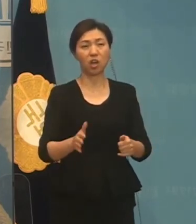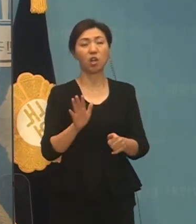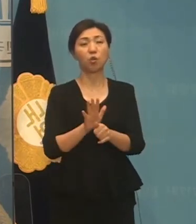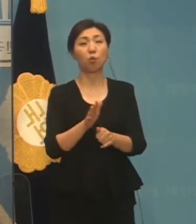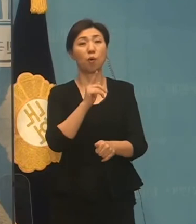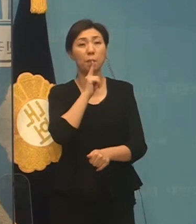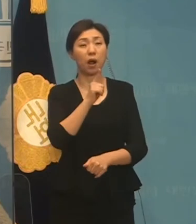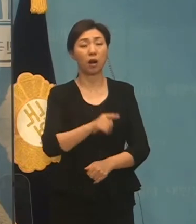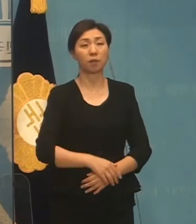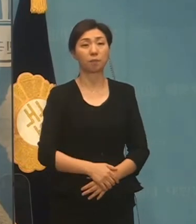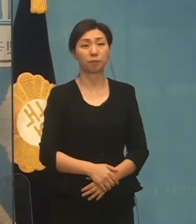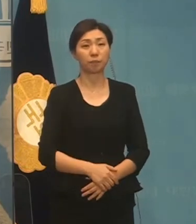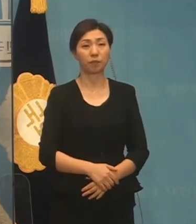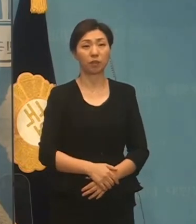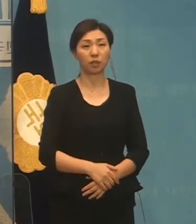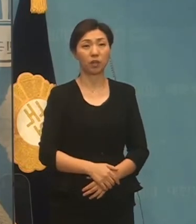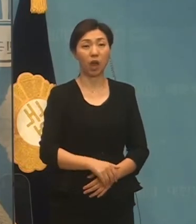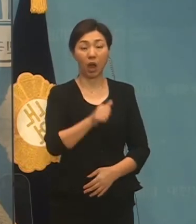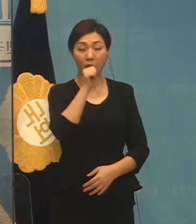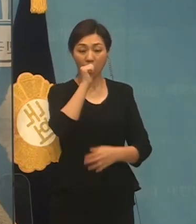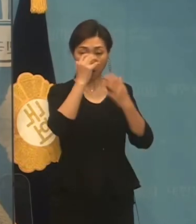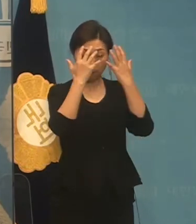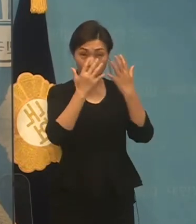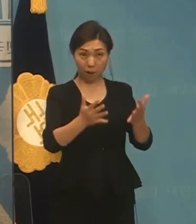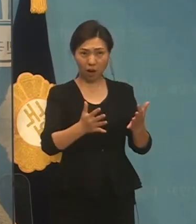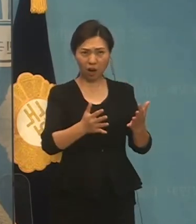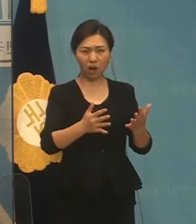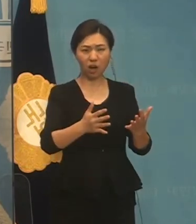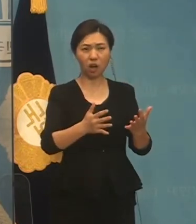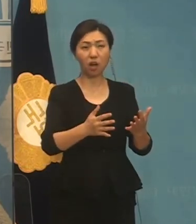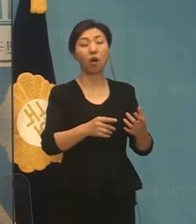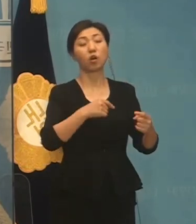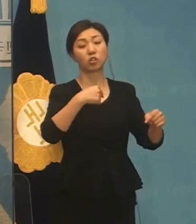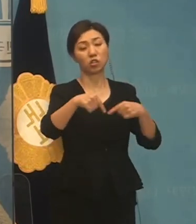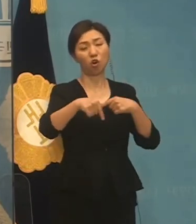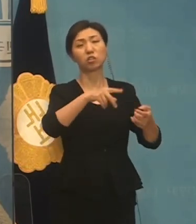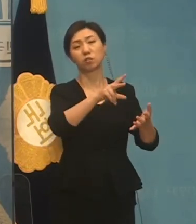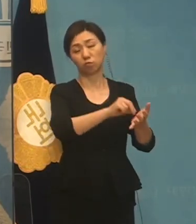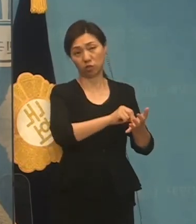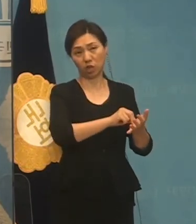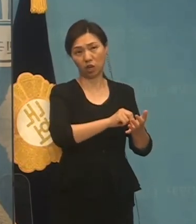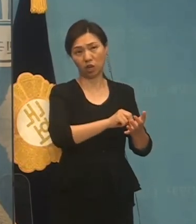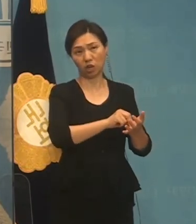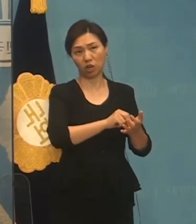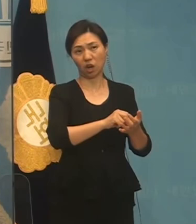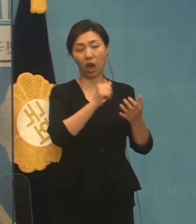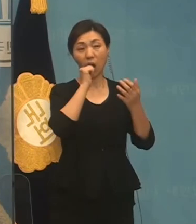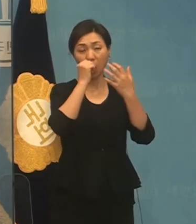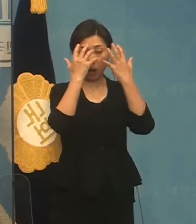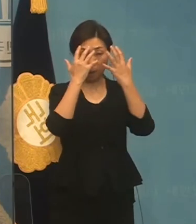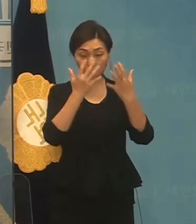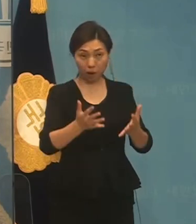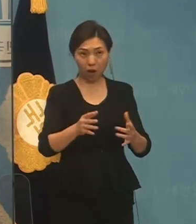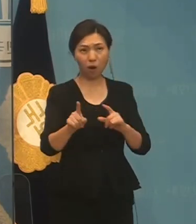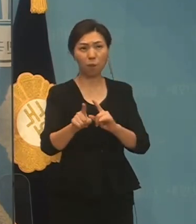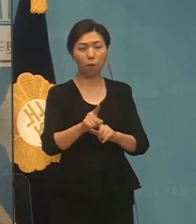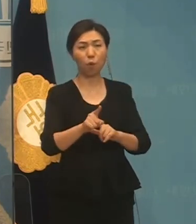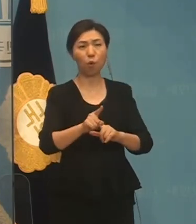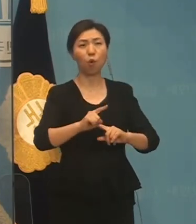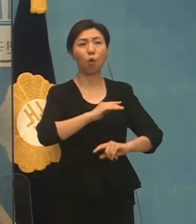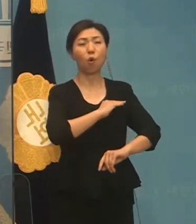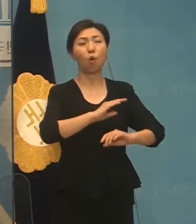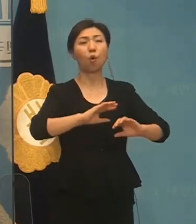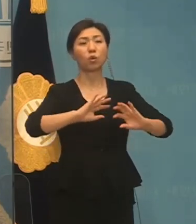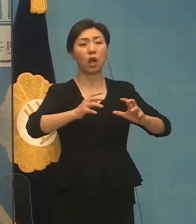후보의 말대로 사면은 정치적인 문제입니다. 그렇기에 사면은 오로지 주권자인 국민의 뜻에